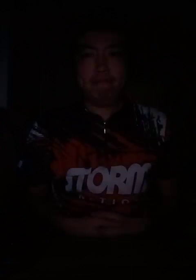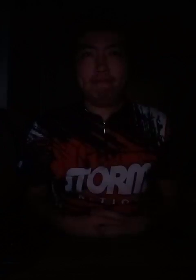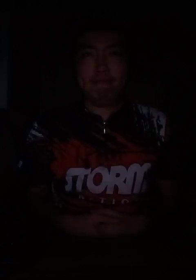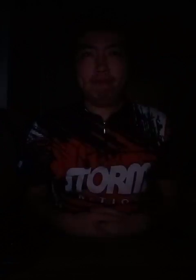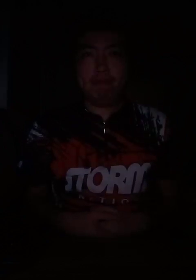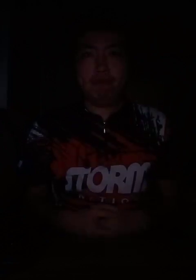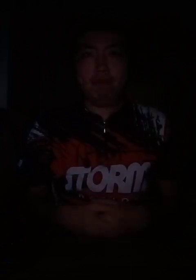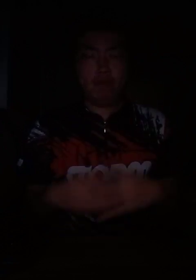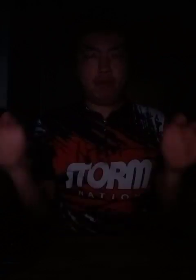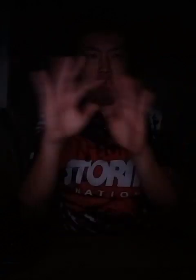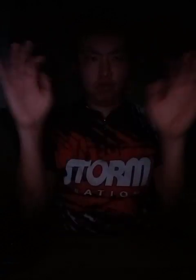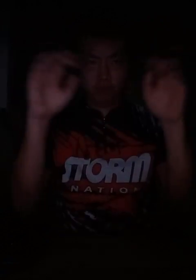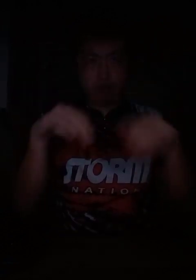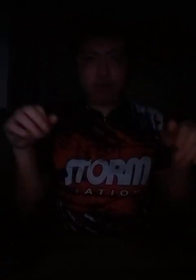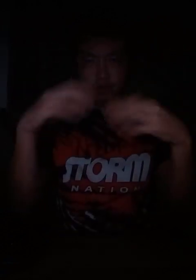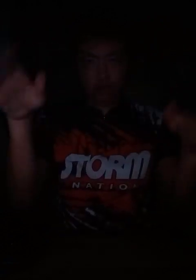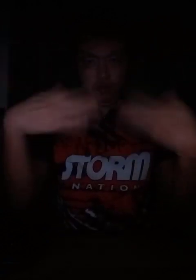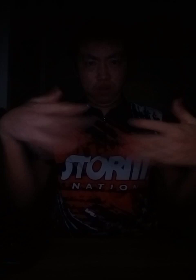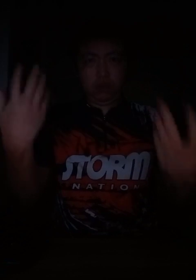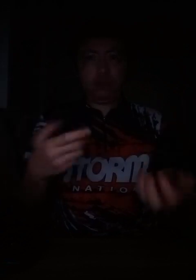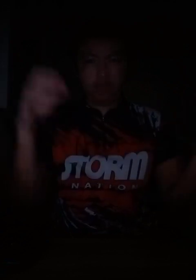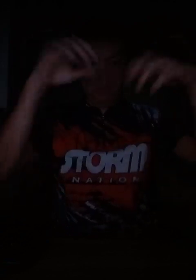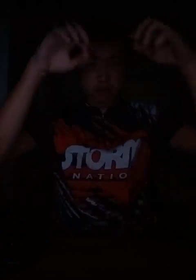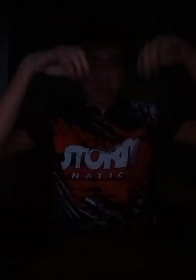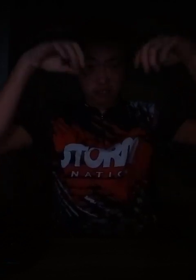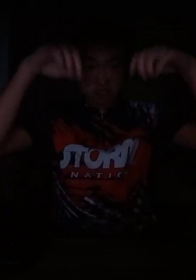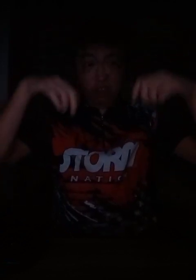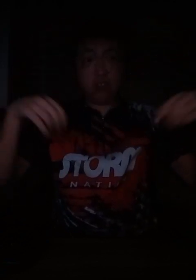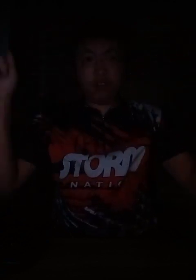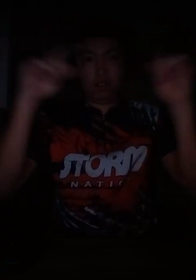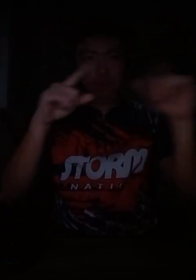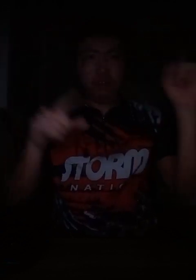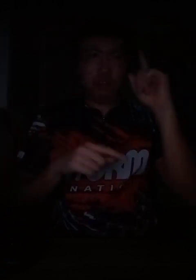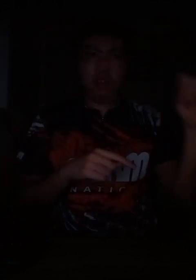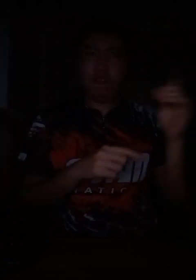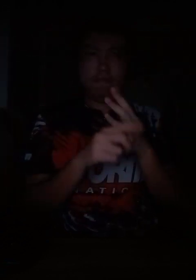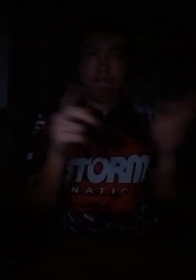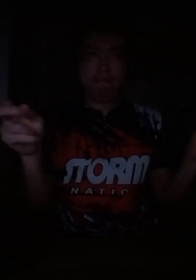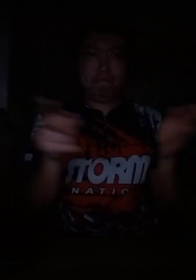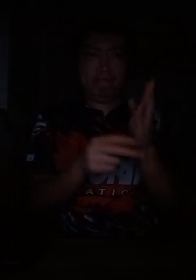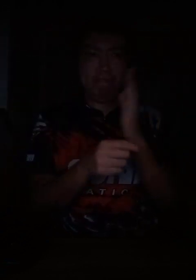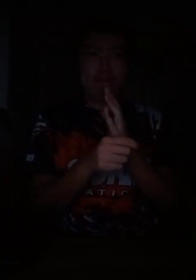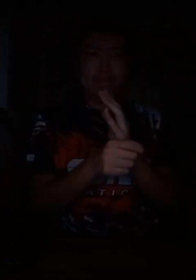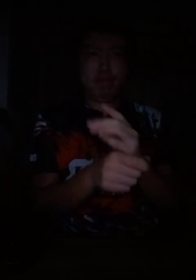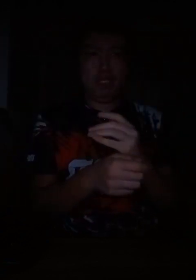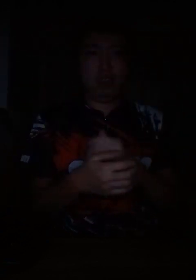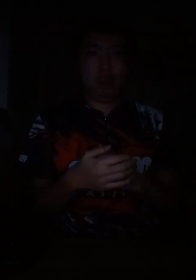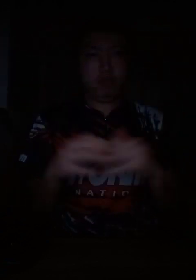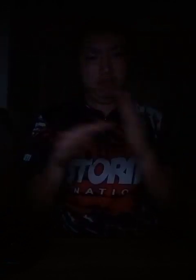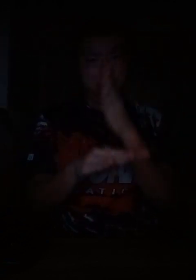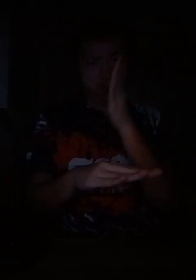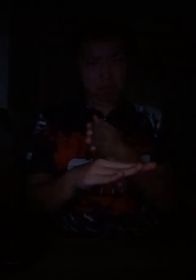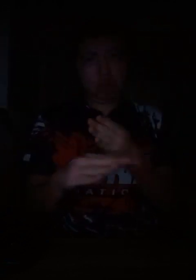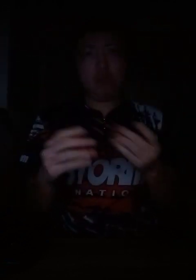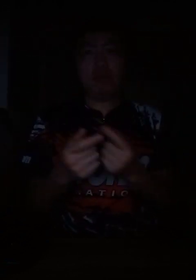네, 밤사이 전국에 강풍을 동반해 많은 비가 내려 새벽 시간대 교통사고가 잇따르고 바닷길이 막히는 등 피해가